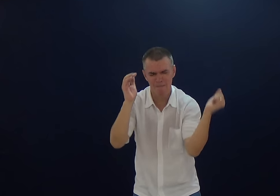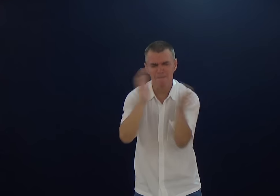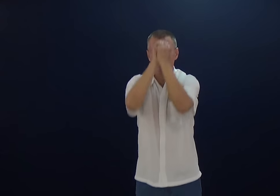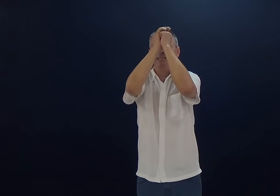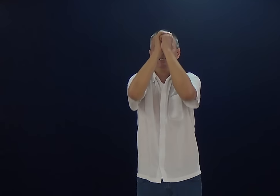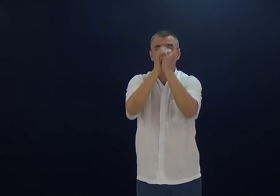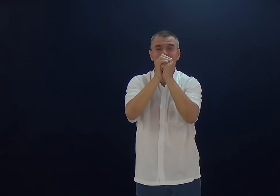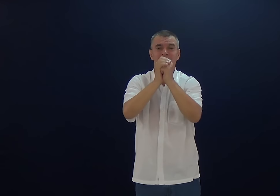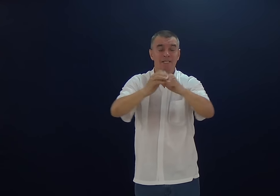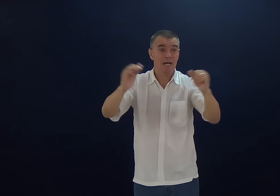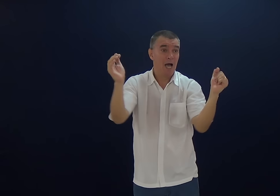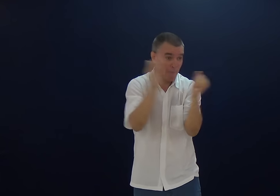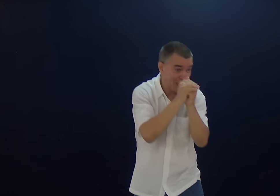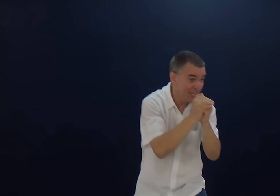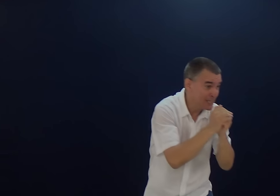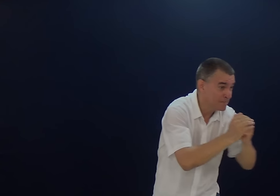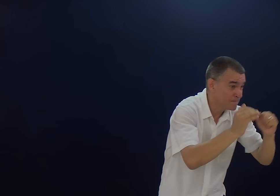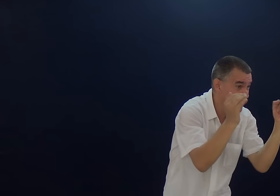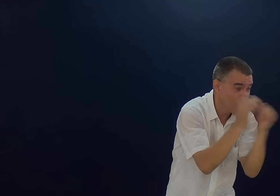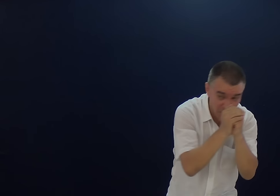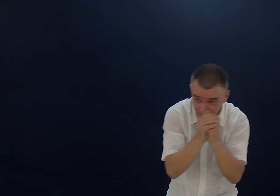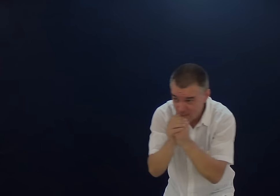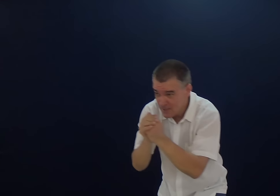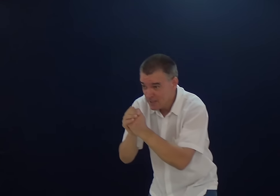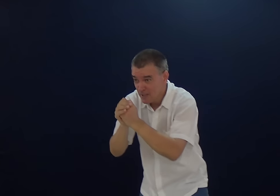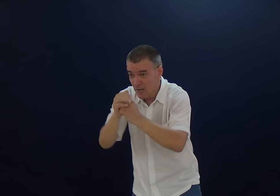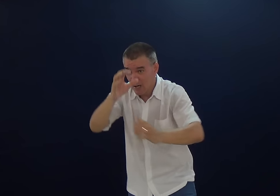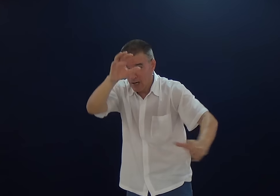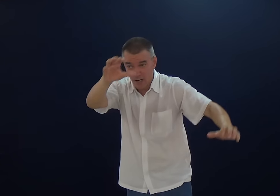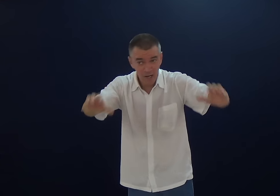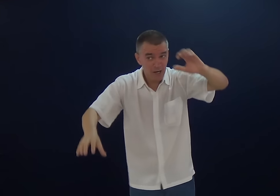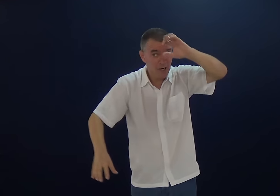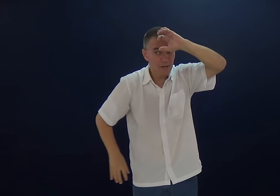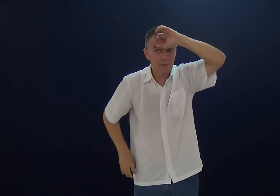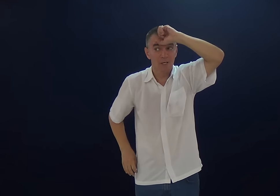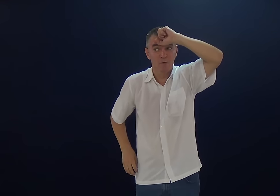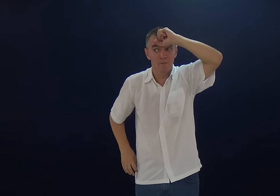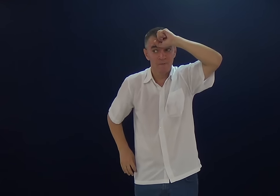sempre em nome de Jesus amém amém